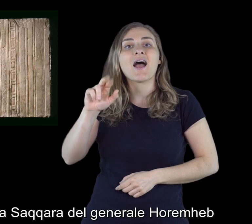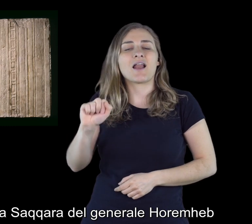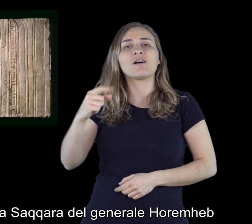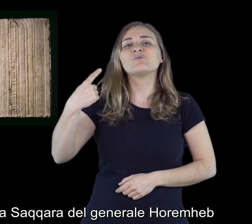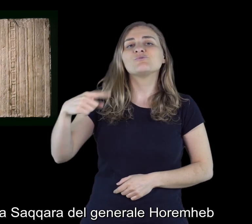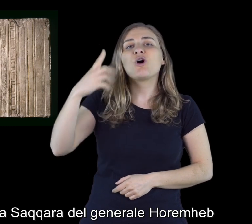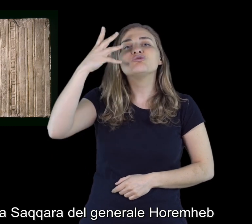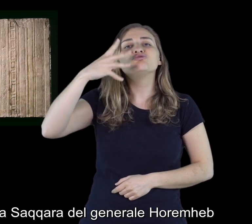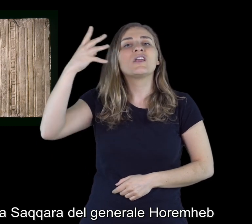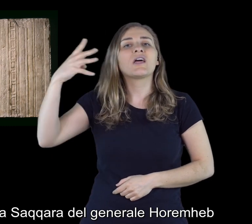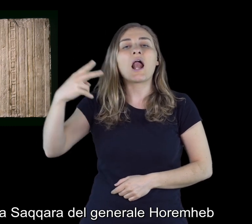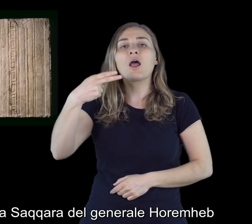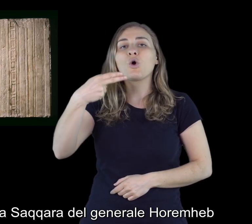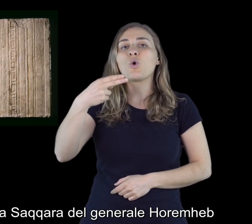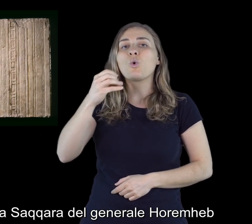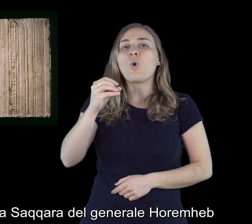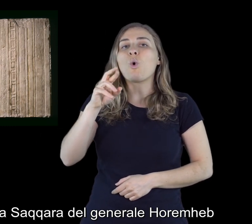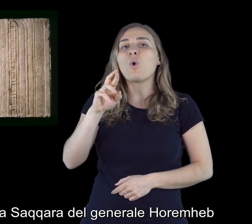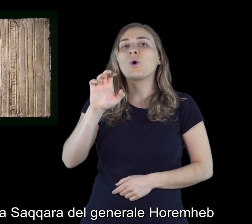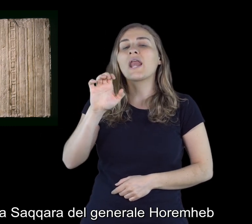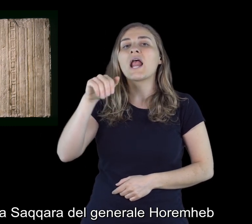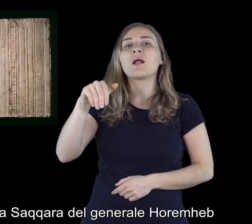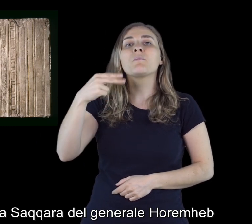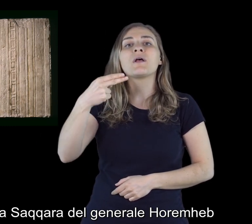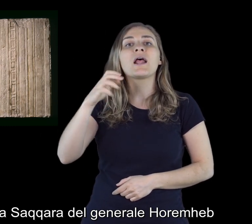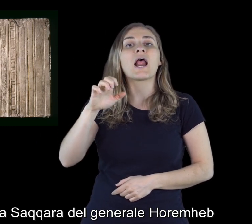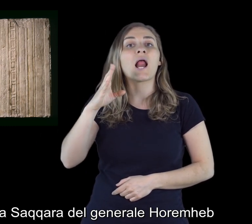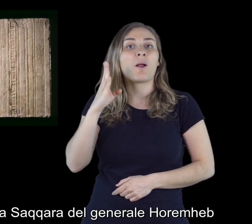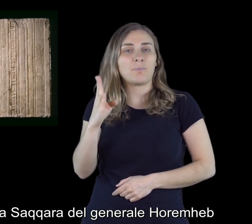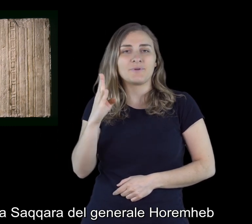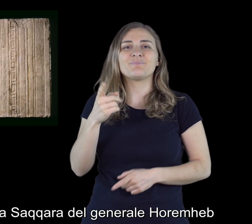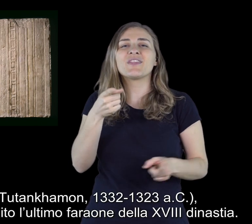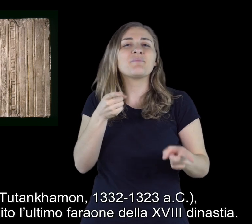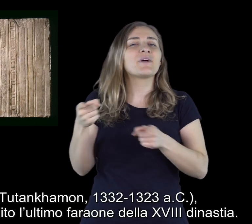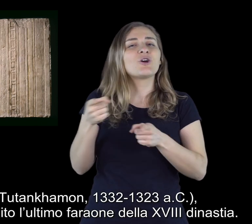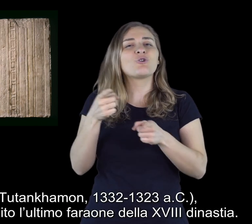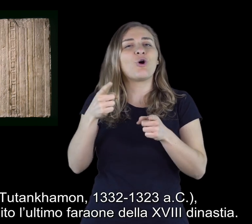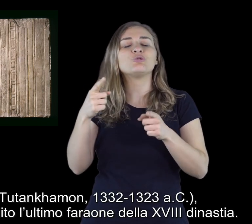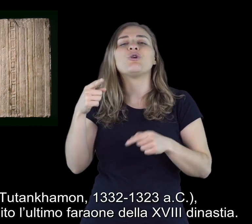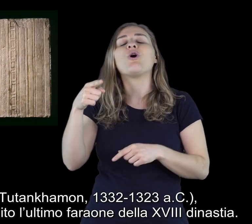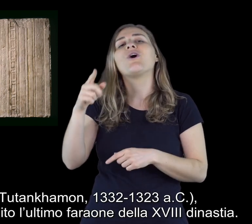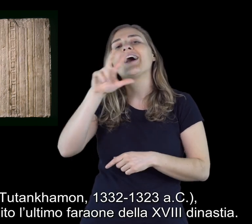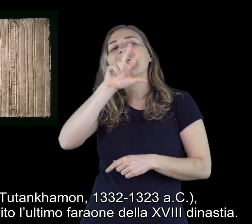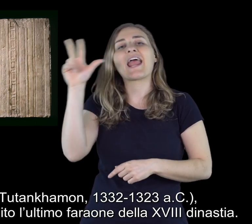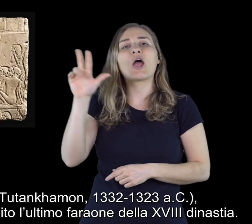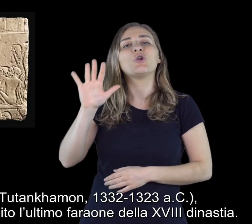tutankhamon 1.332 1323 avanti cristo divenuto in seguito l'ultimo faraone della diciottesima